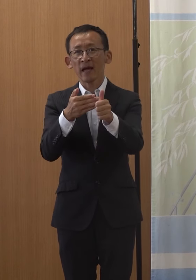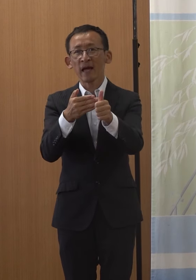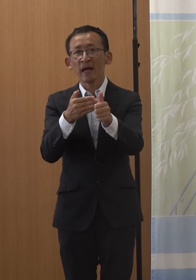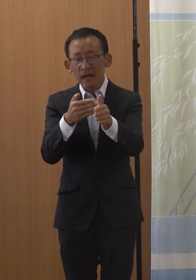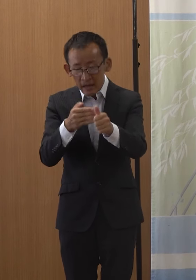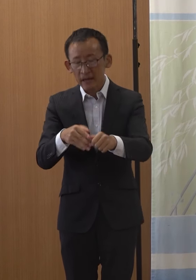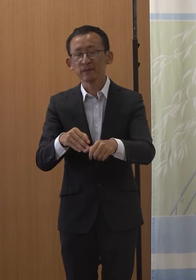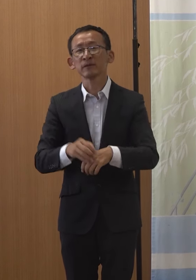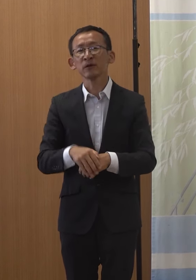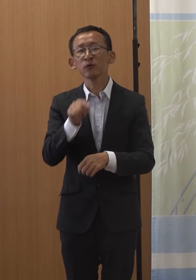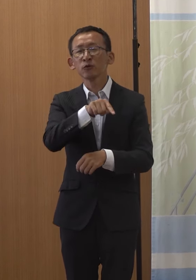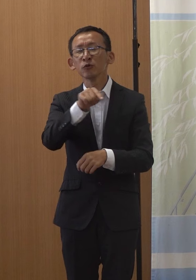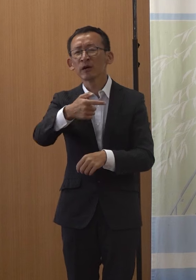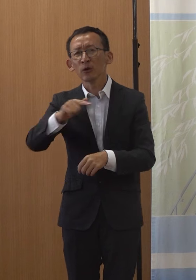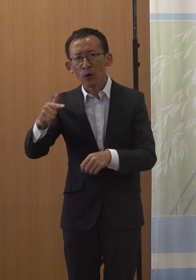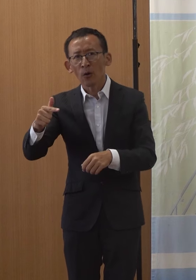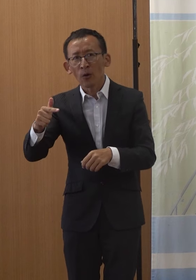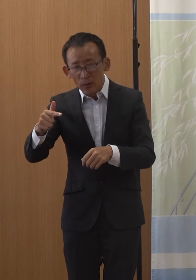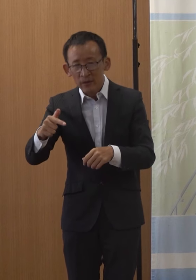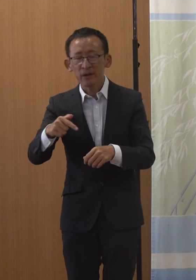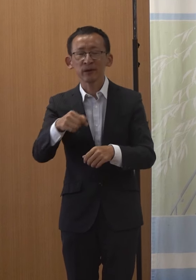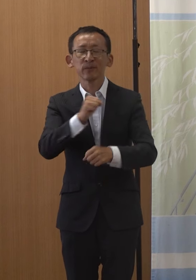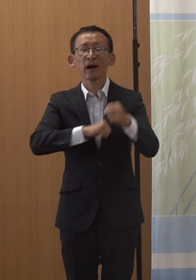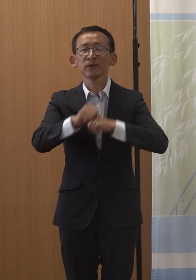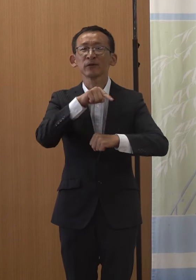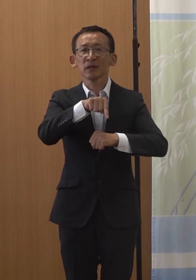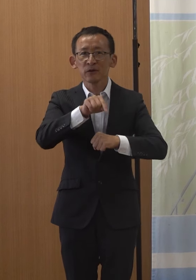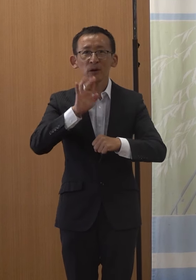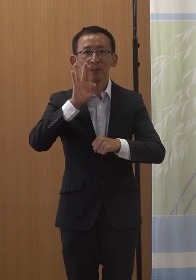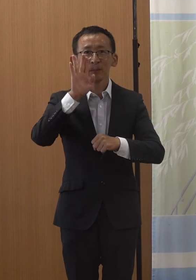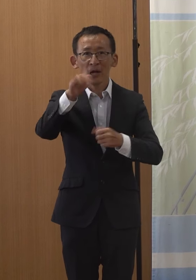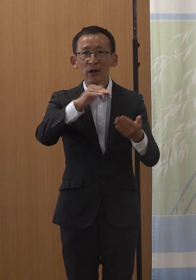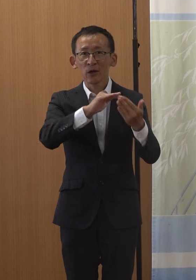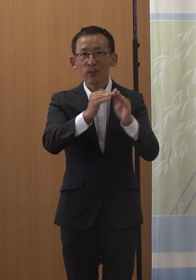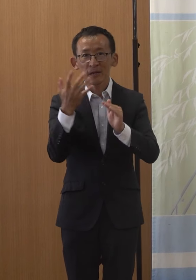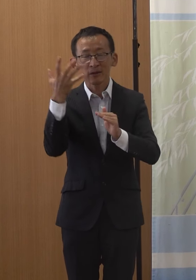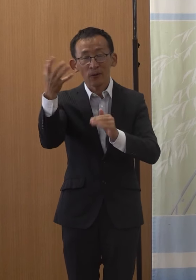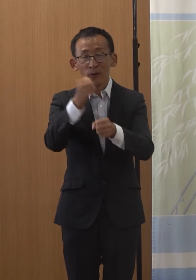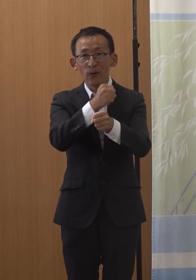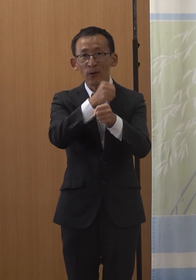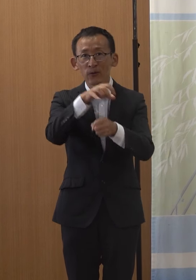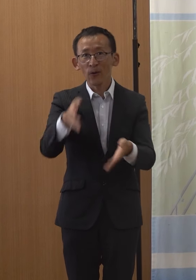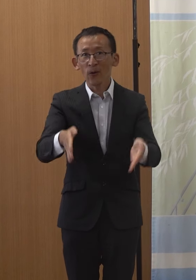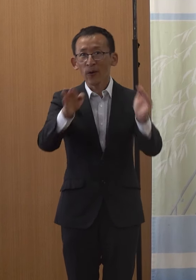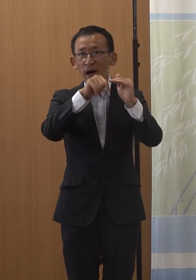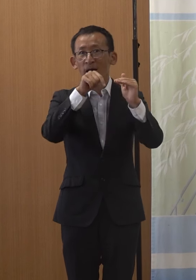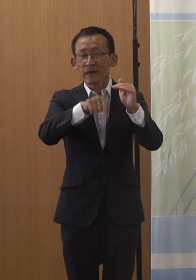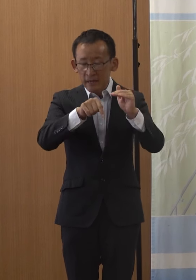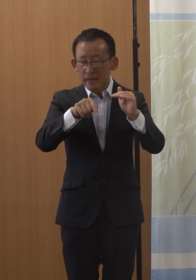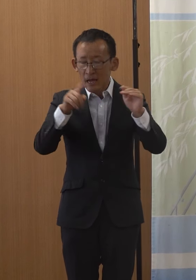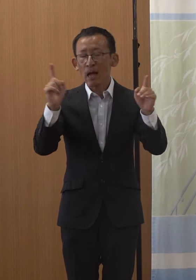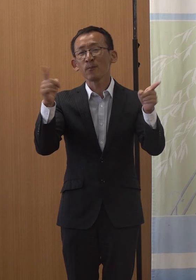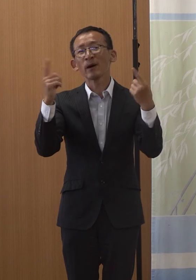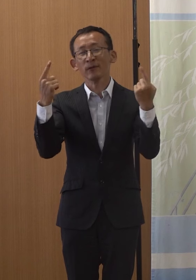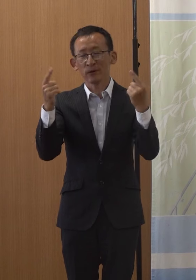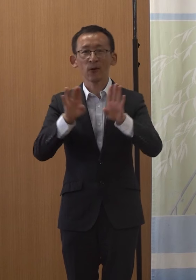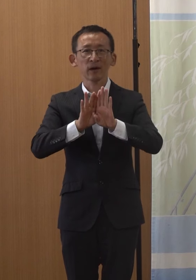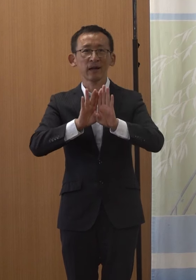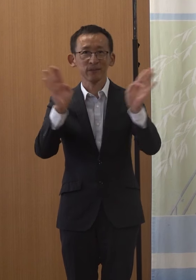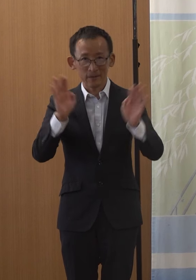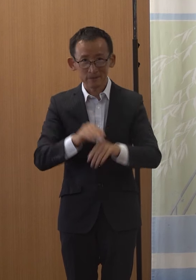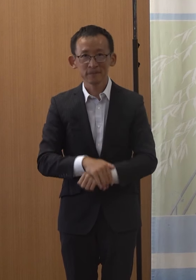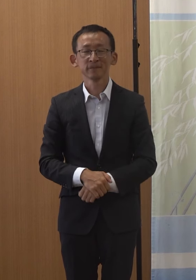を柱に事業活動を展開している金沢未来の街創造館におきまして、お祭りイベントの街ジャムを開催